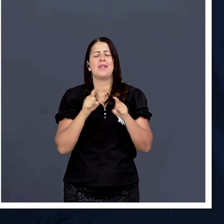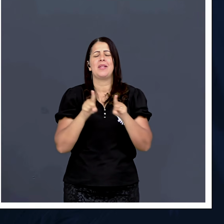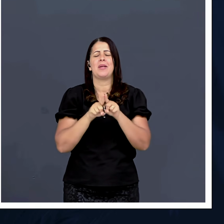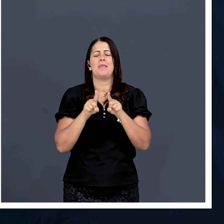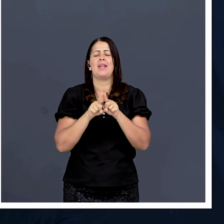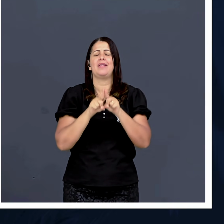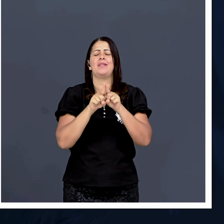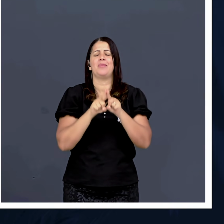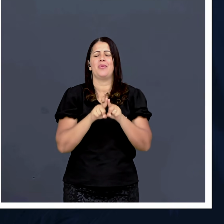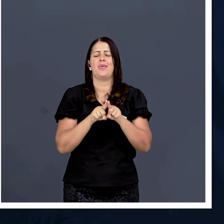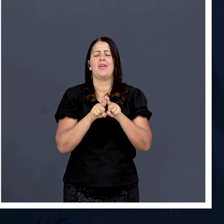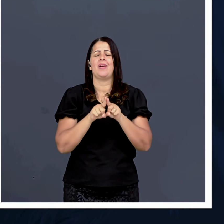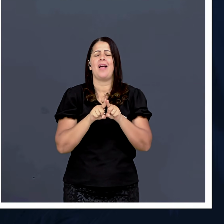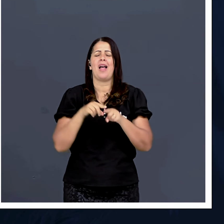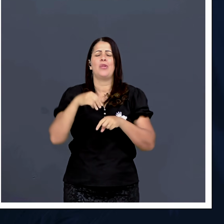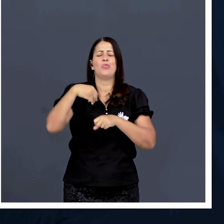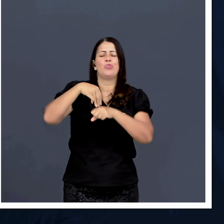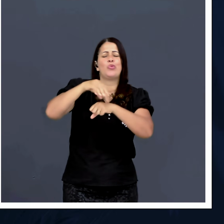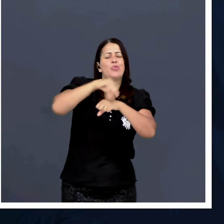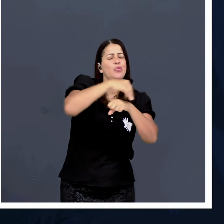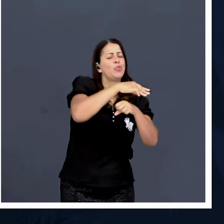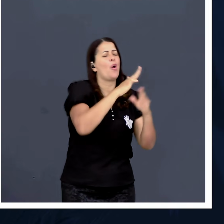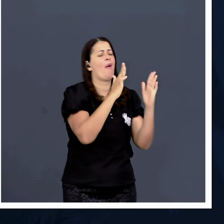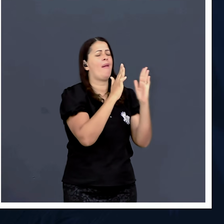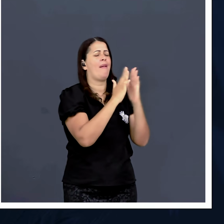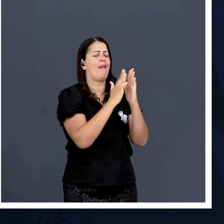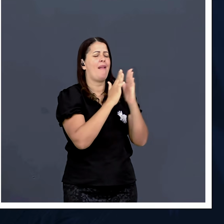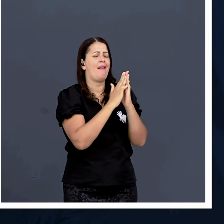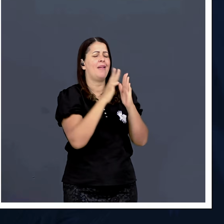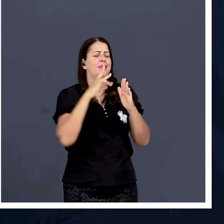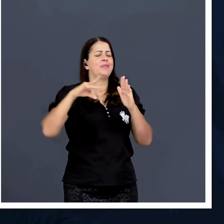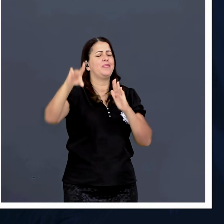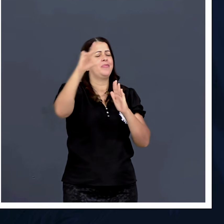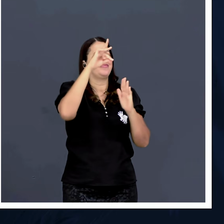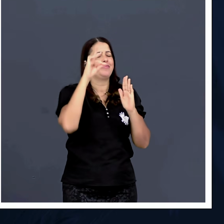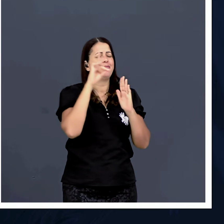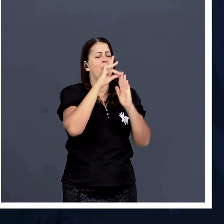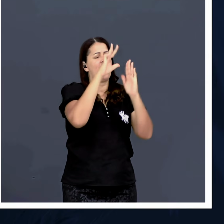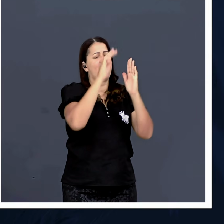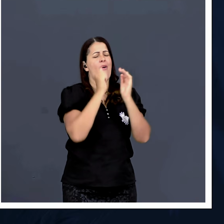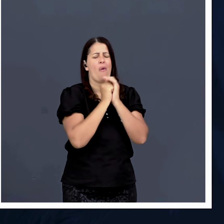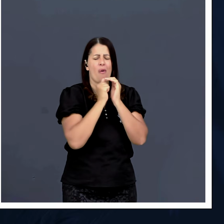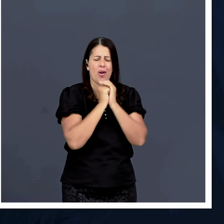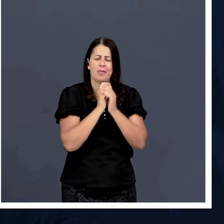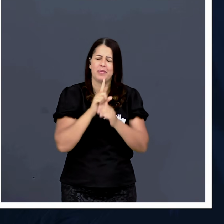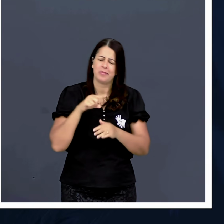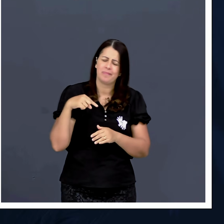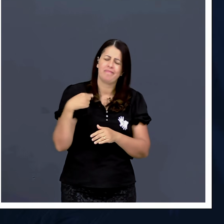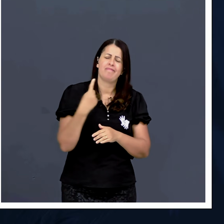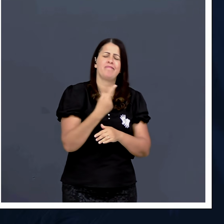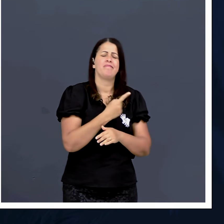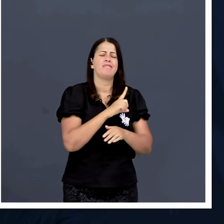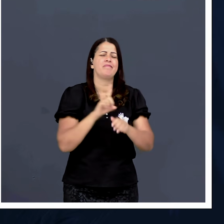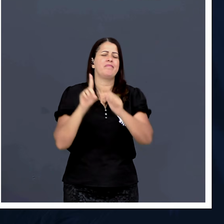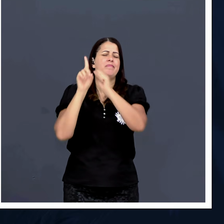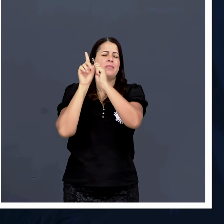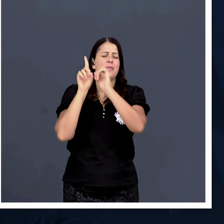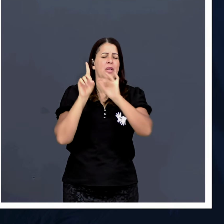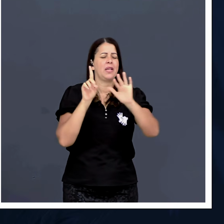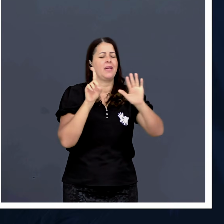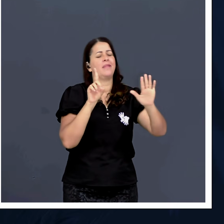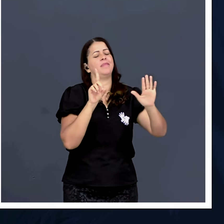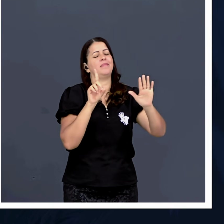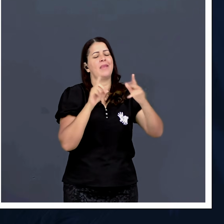lares essa maravilhosa presença. E como igreja nós oramos por todos esses que aqui estão e declaramos sobre ele, sobre a casa